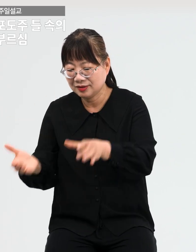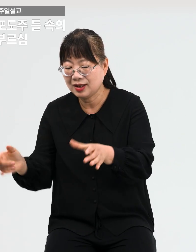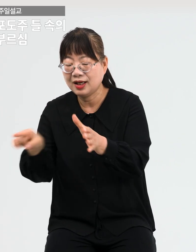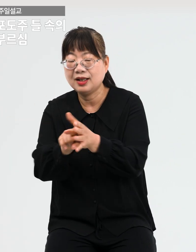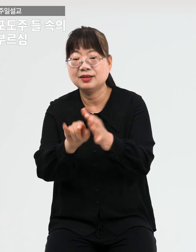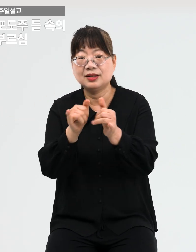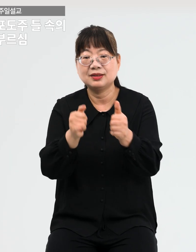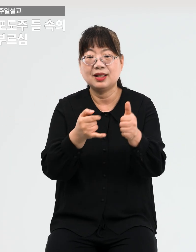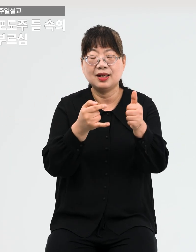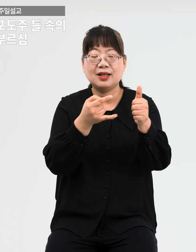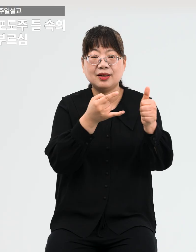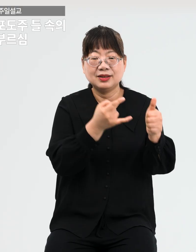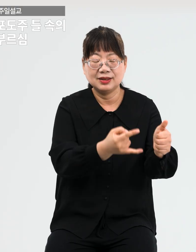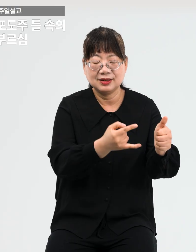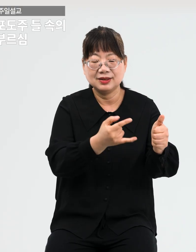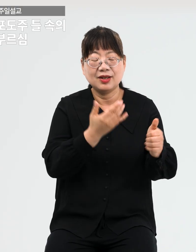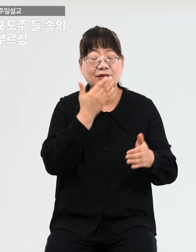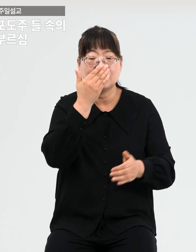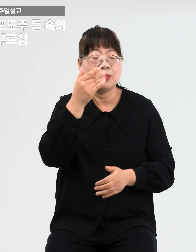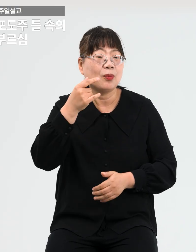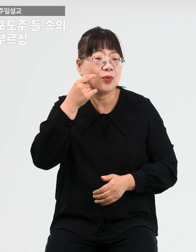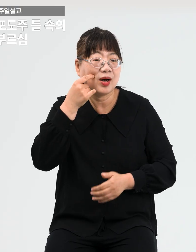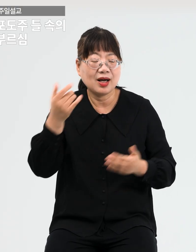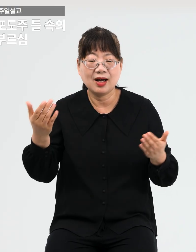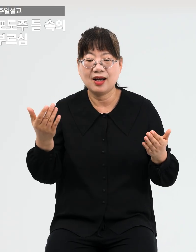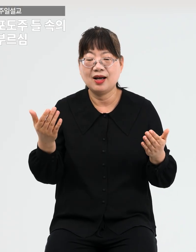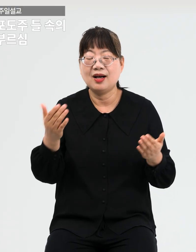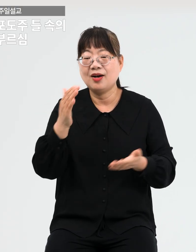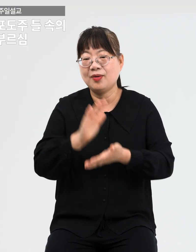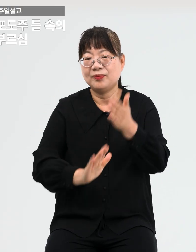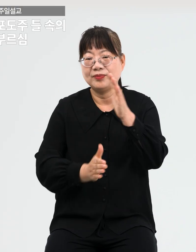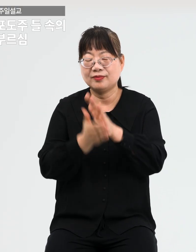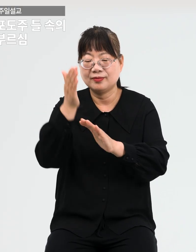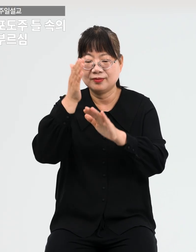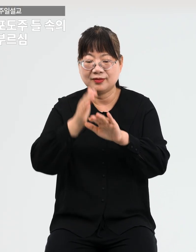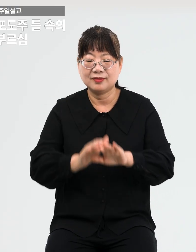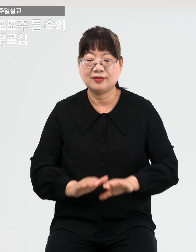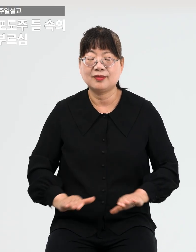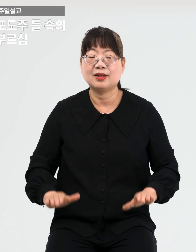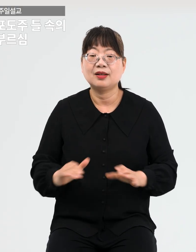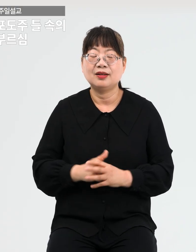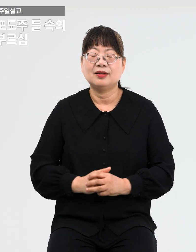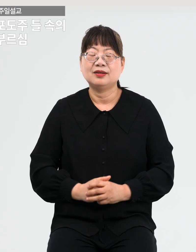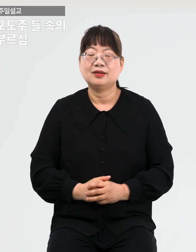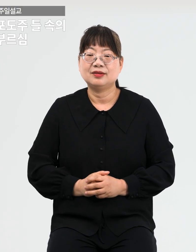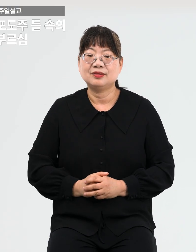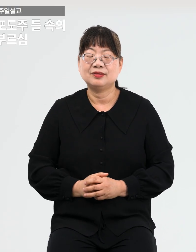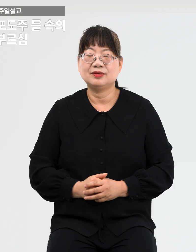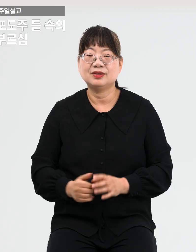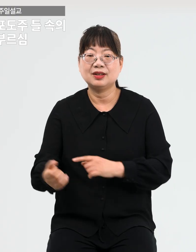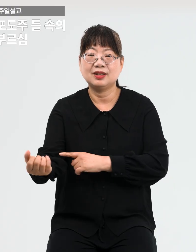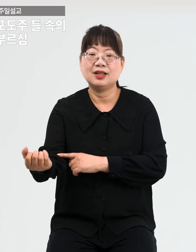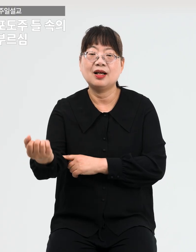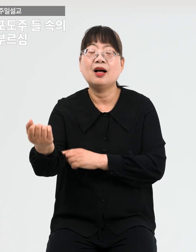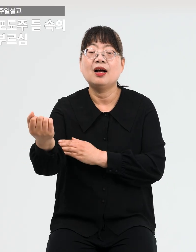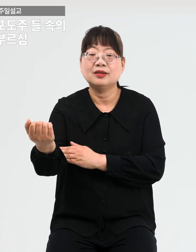믿는 자에게 능치 못하네. 전능하신 나의 주